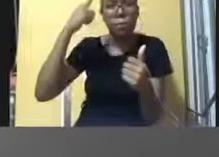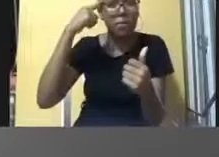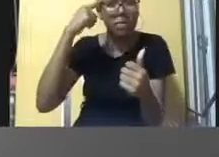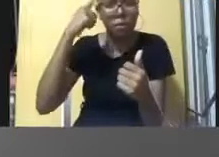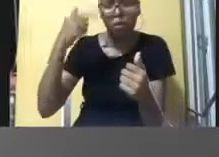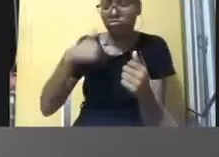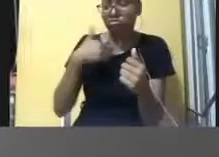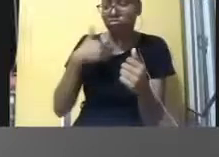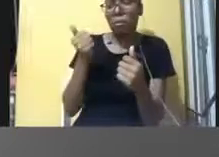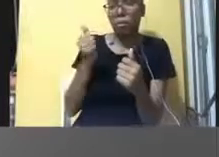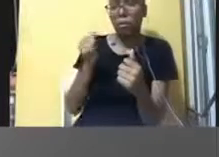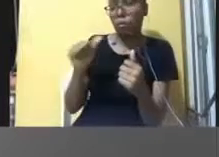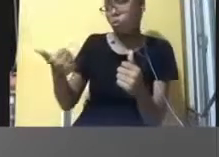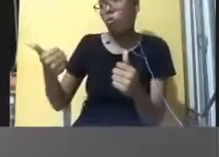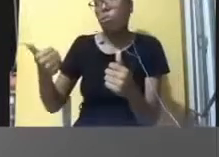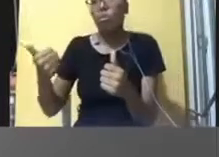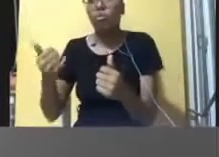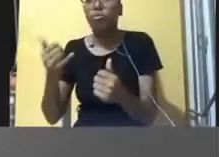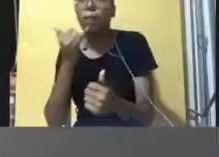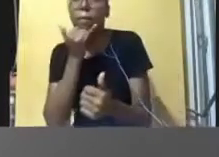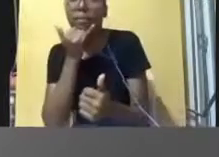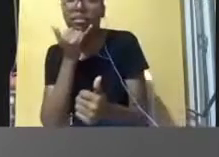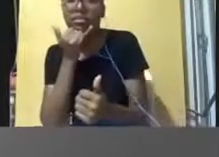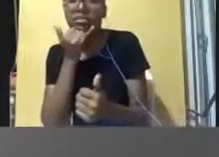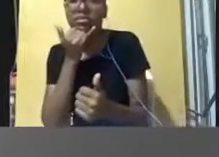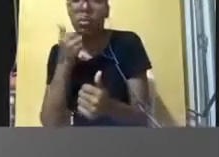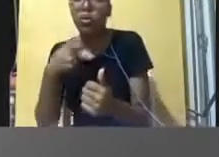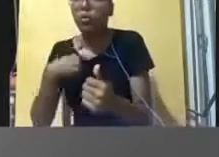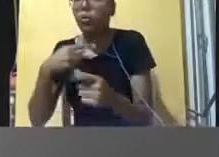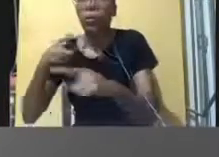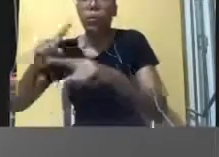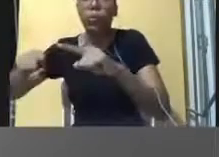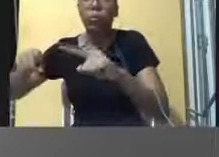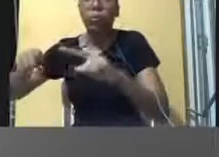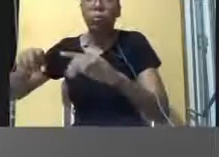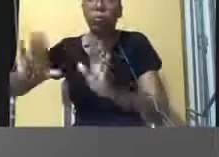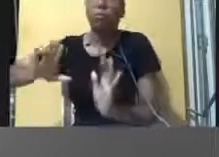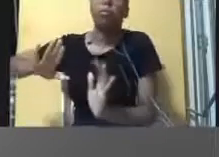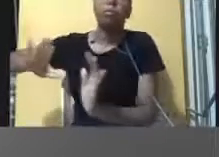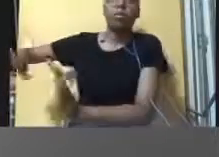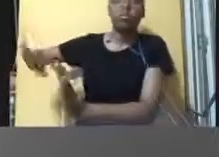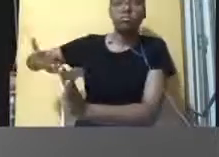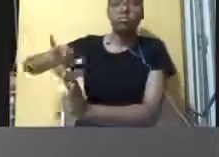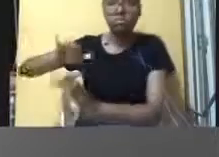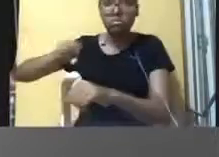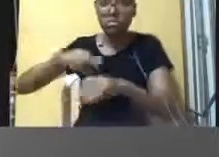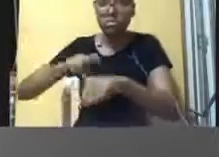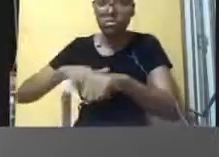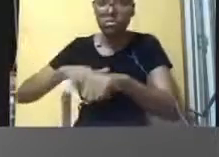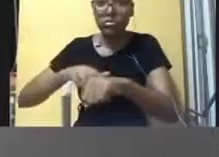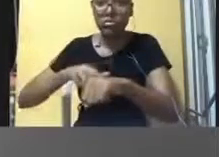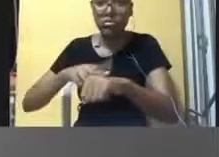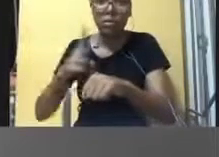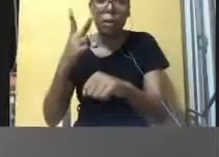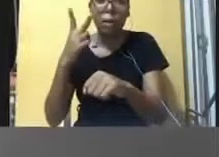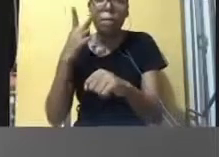Uno no lo puede evitar, es normal. Ver e interpretar las cosas a través de los propios